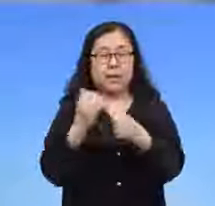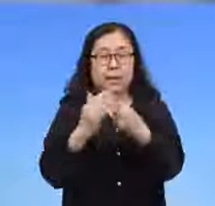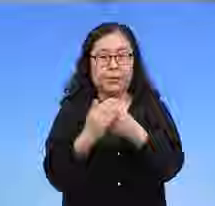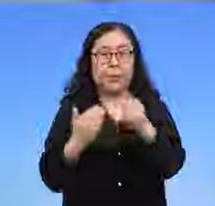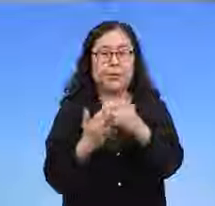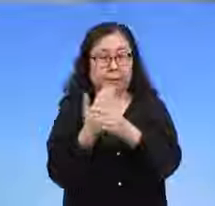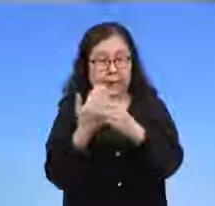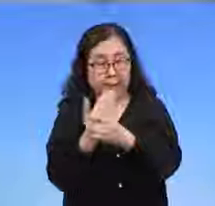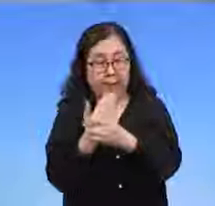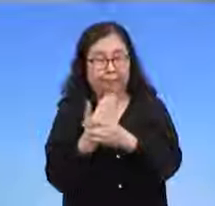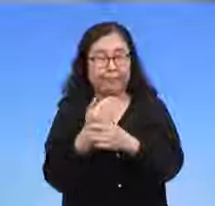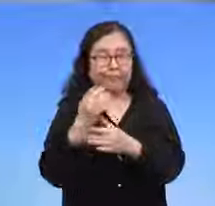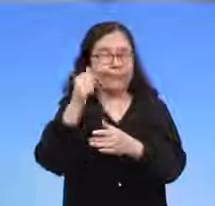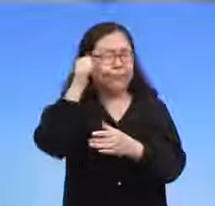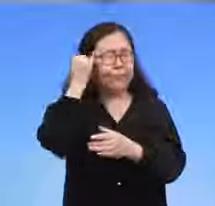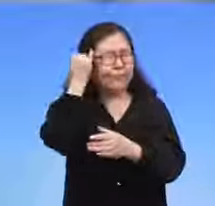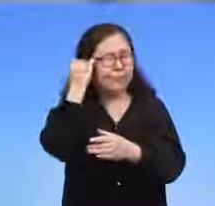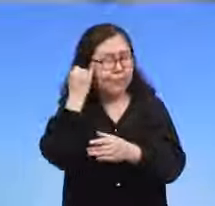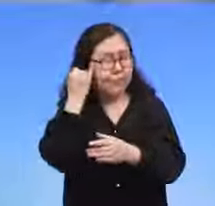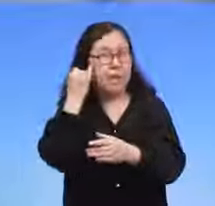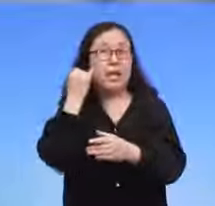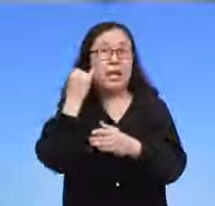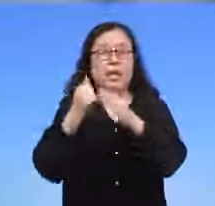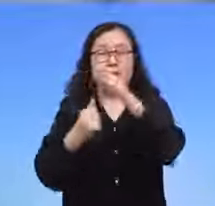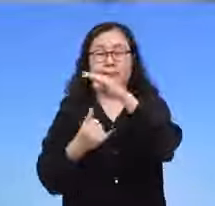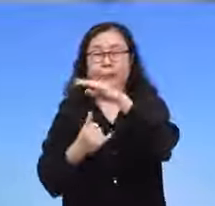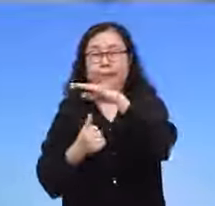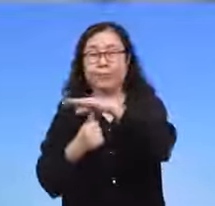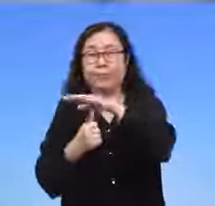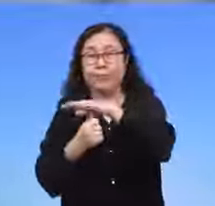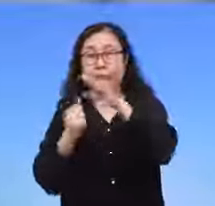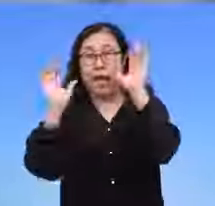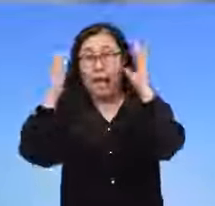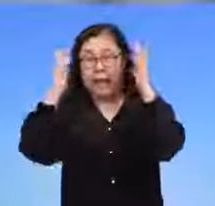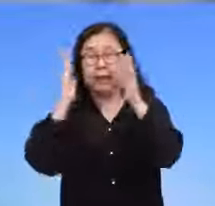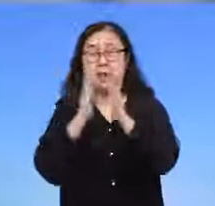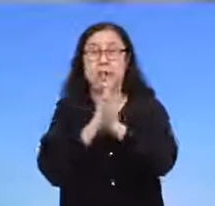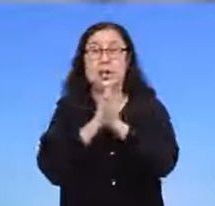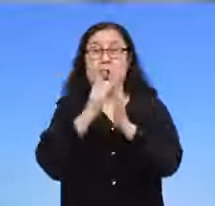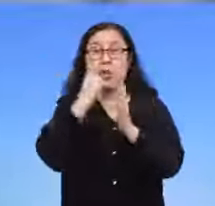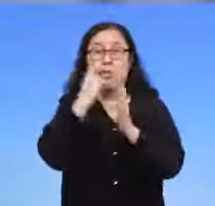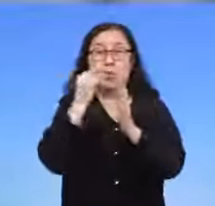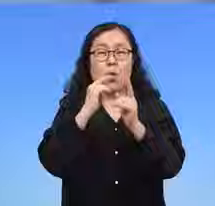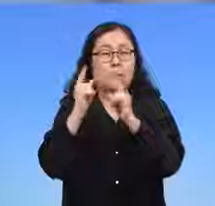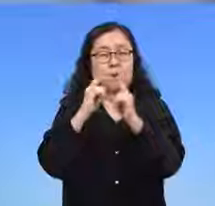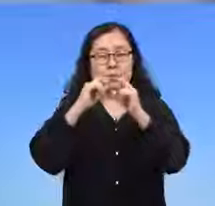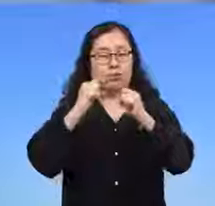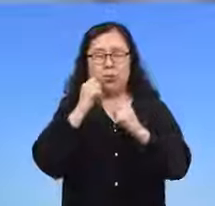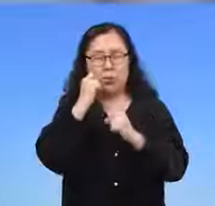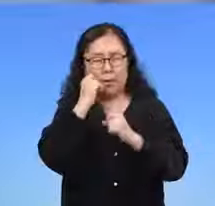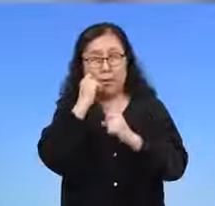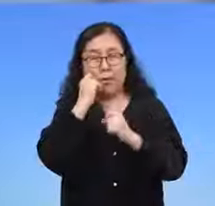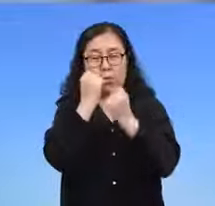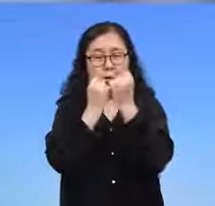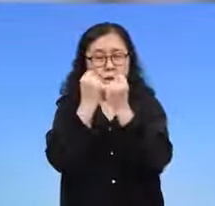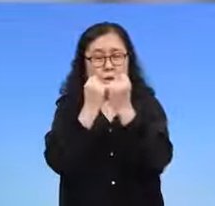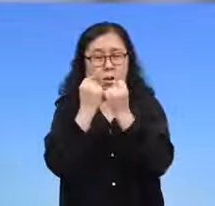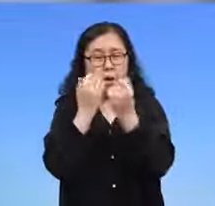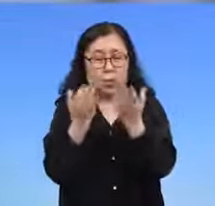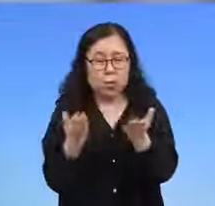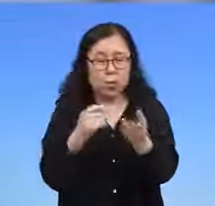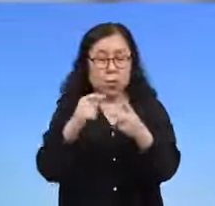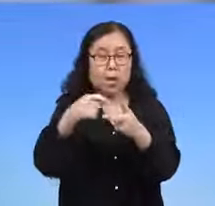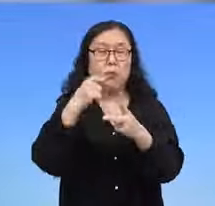대부분의 자녀 기르는지, 특히 사춘기 아이들은 부모 말씀에 순종을 안 해요. 그리고 아무리 설명해줘도 이해를 못합니다. 그들이